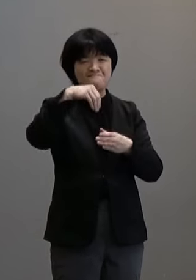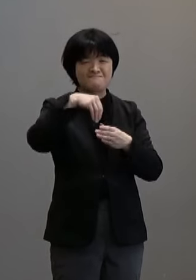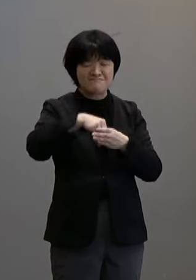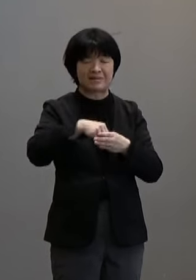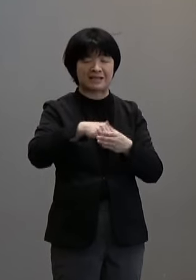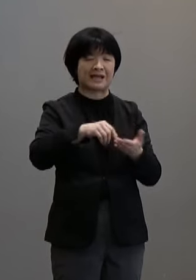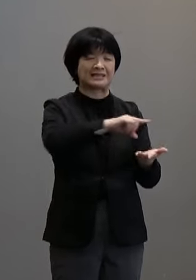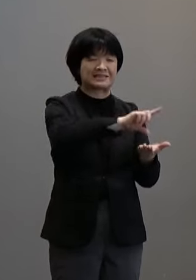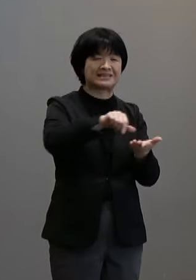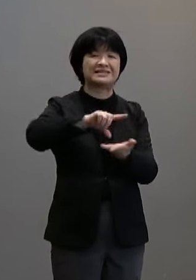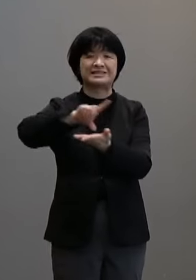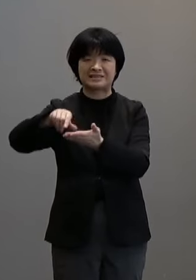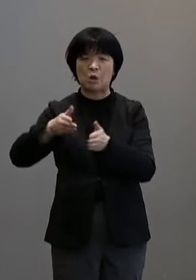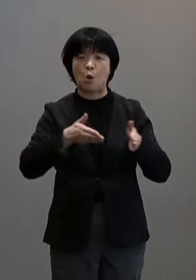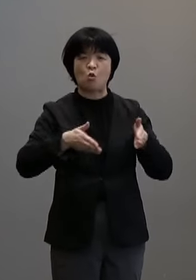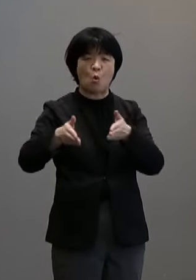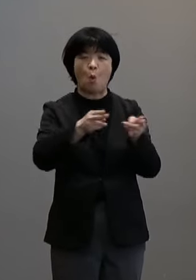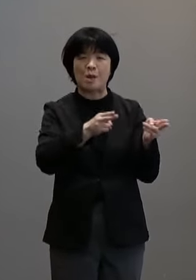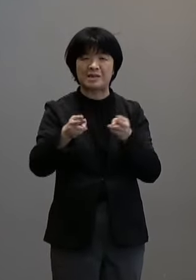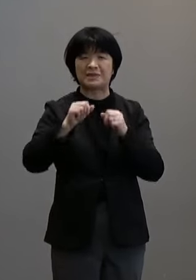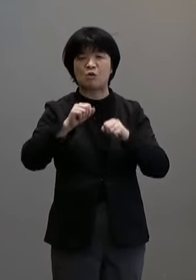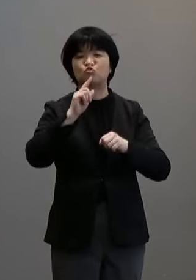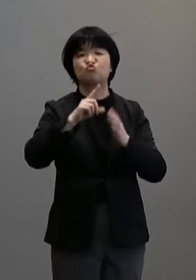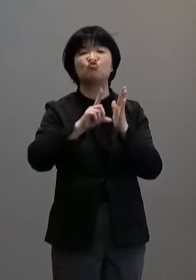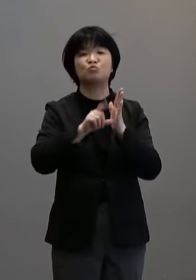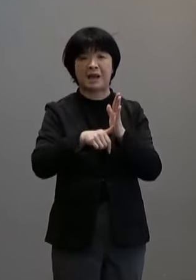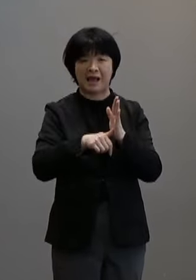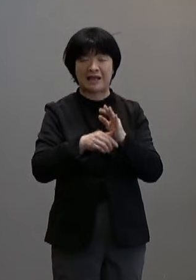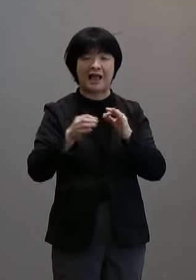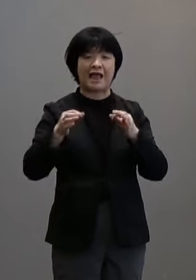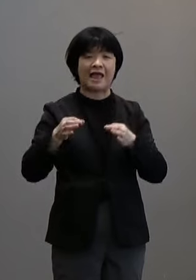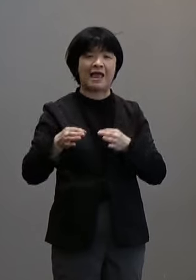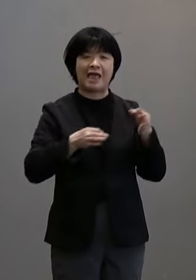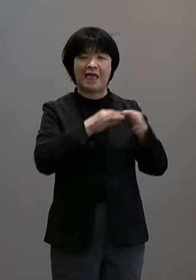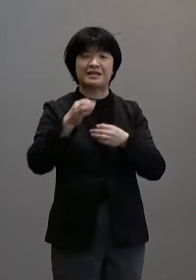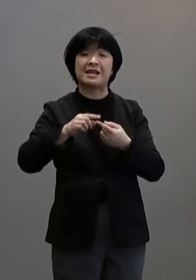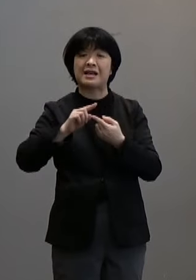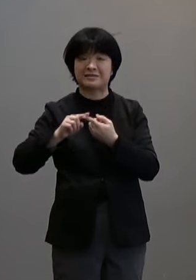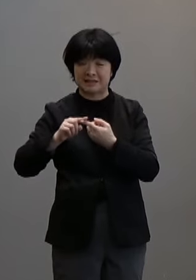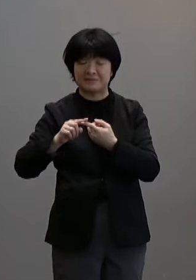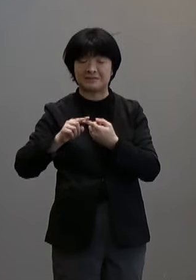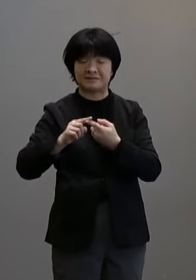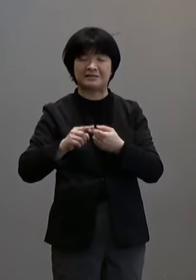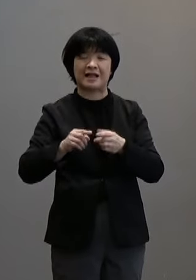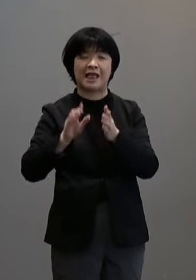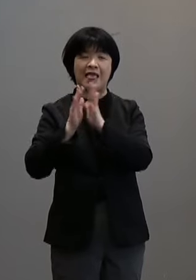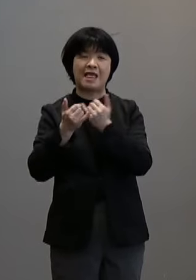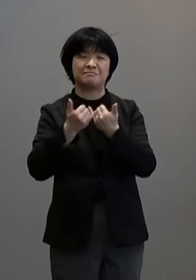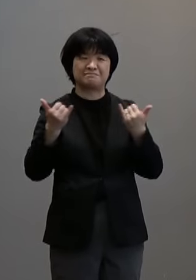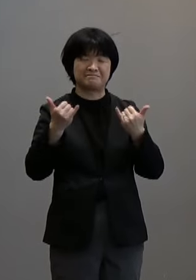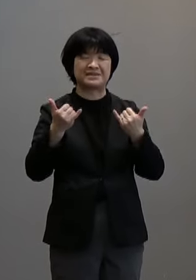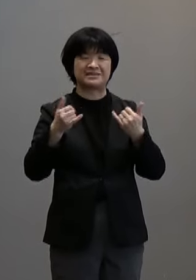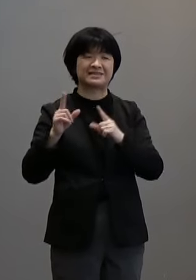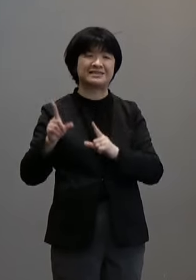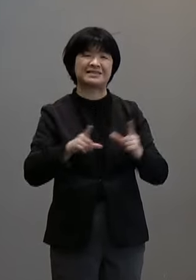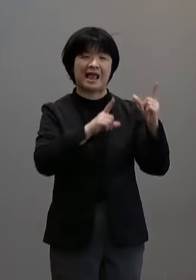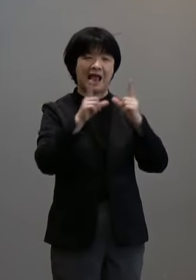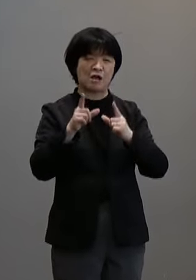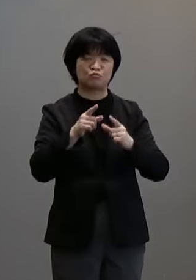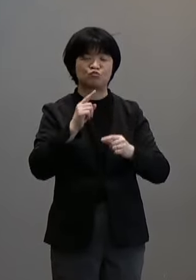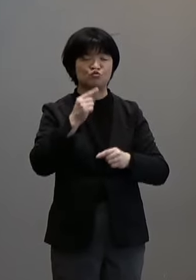この道路整備を行う場合にはですね、その経済的もしくは県民生活の観点に加えて、